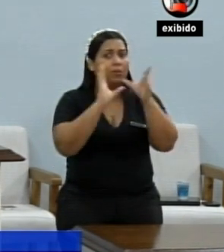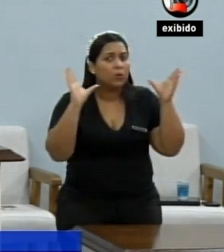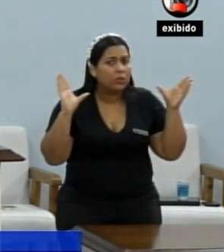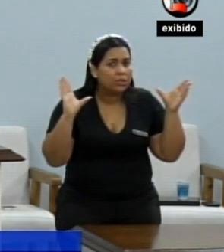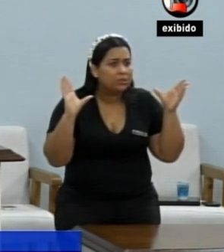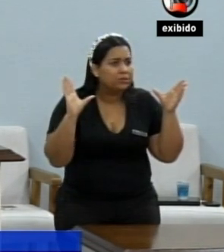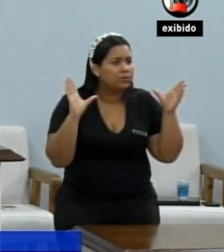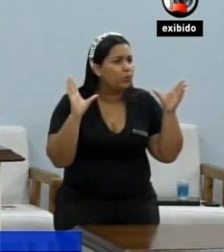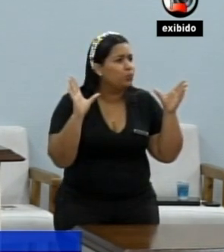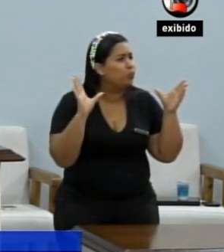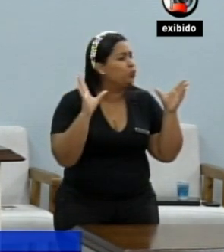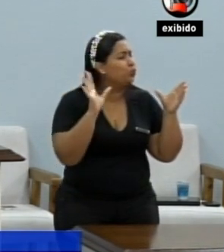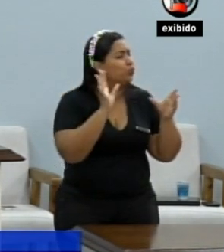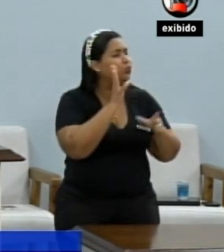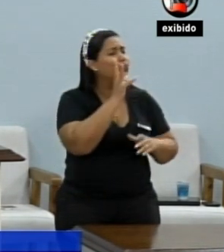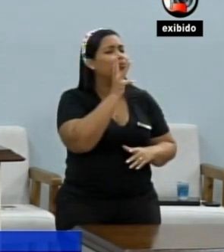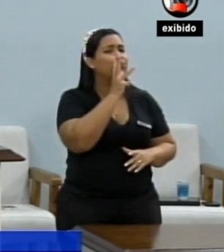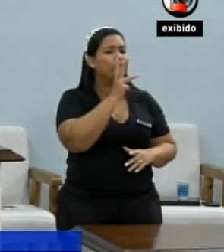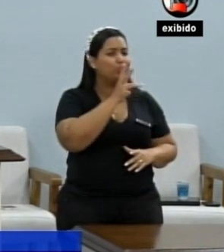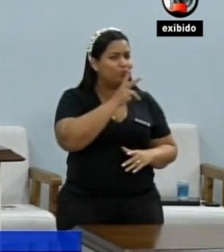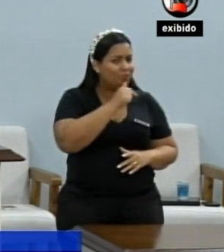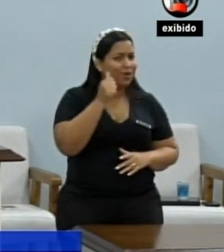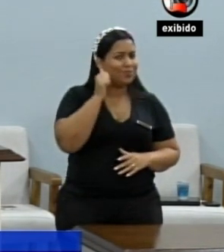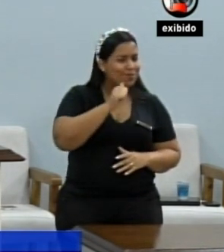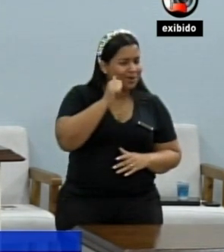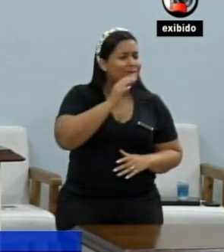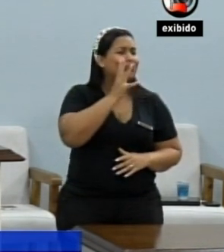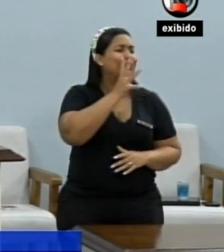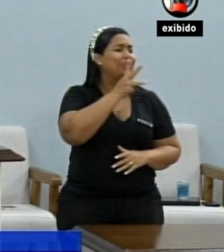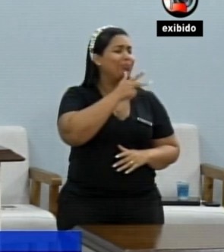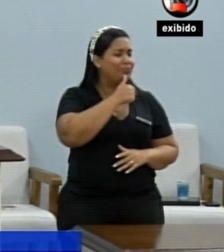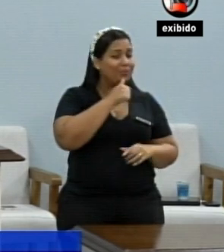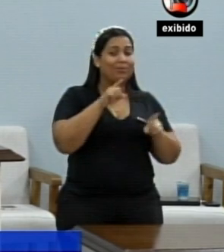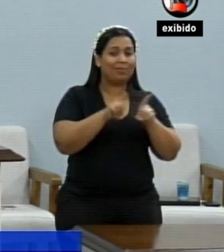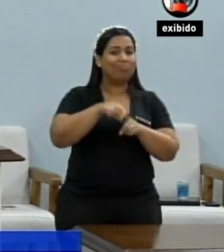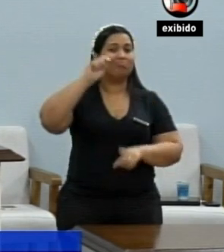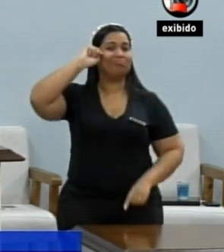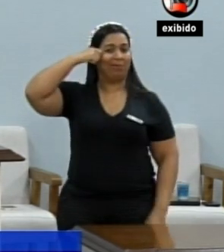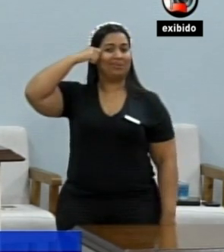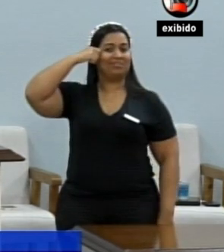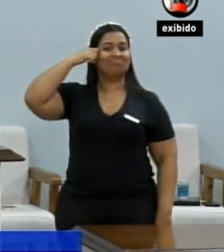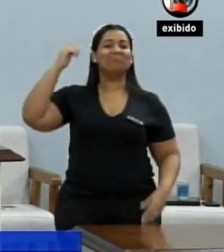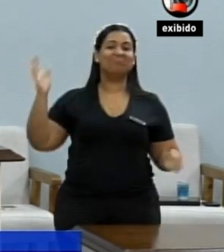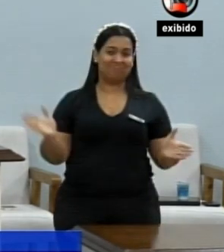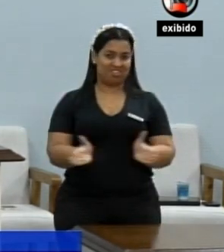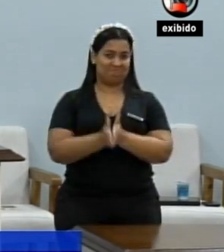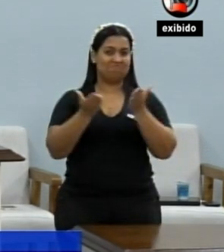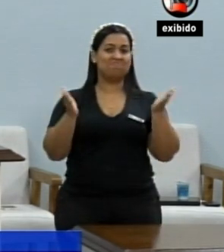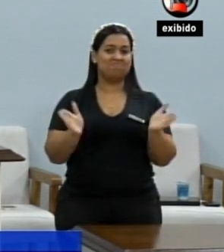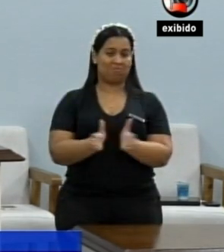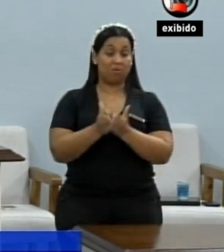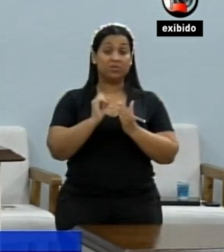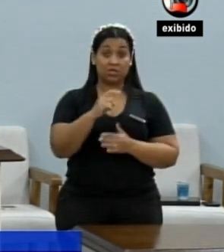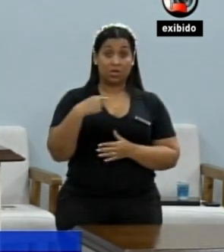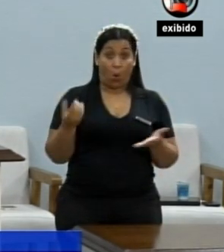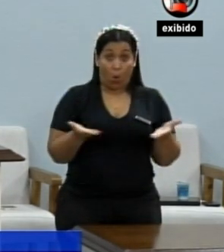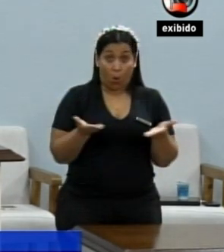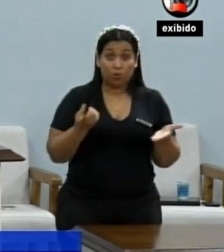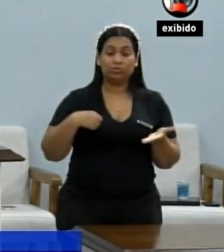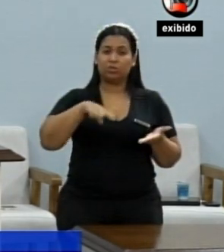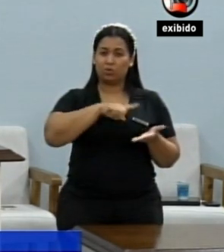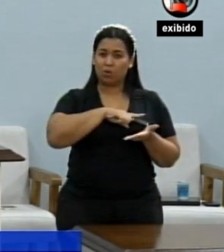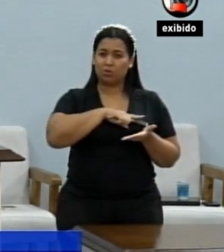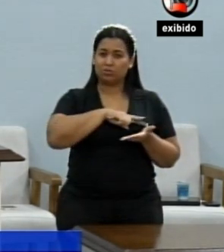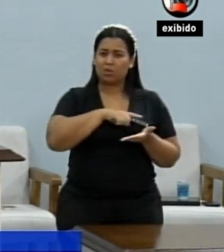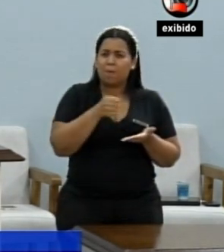de chegar plenamente às mulheres, ainda mais aquelas que são pretas e periféricas. Se hoje a gente pode ter um